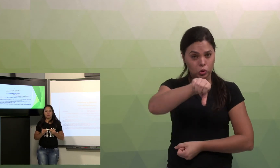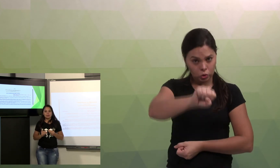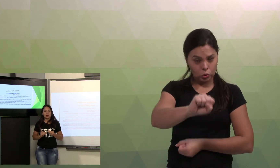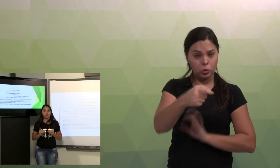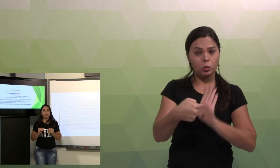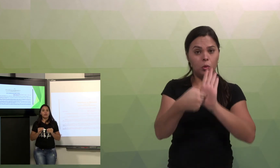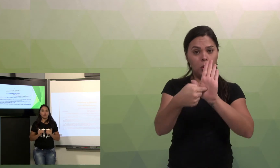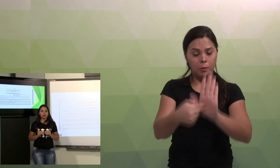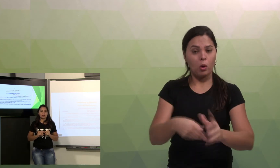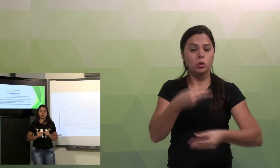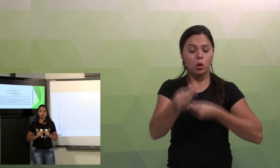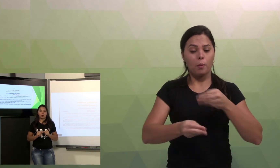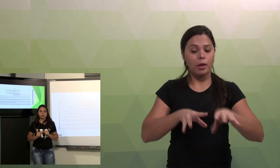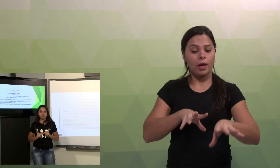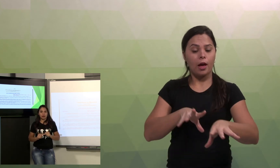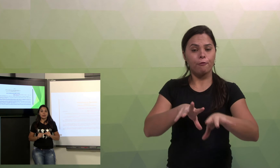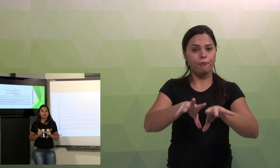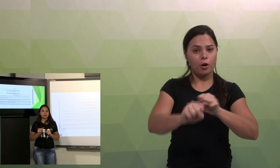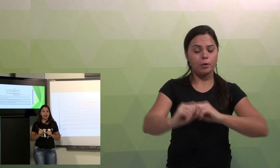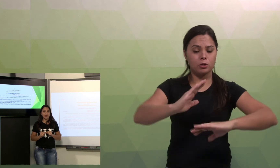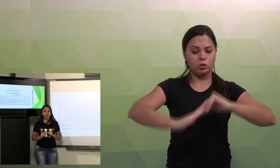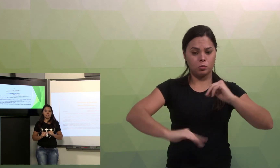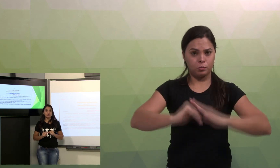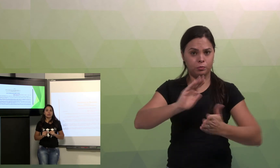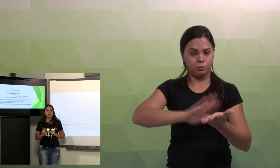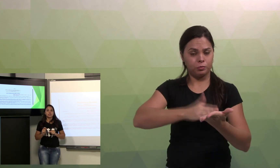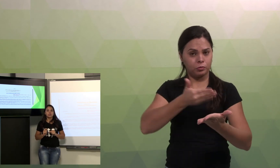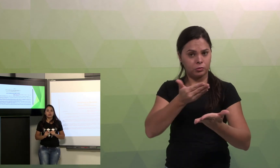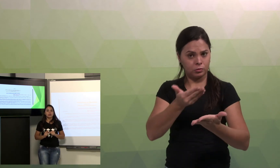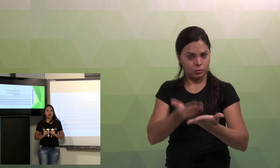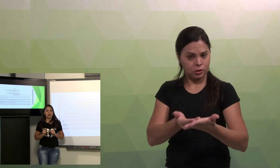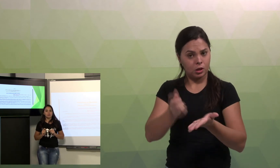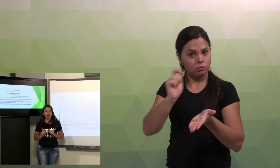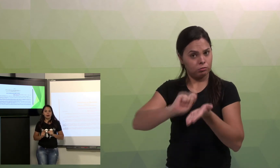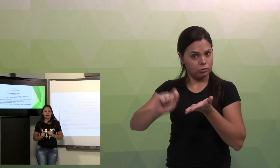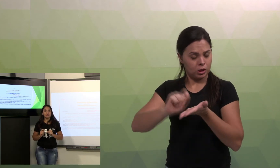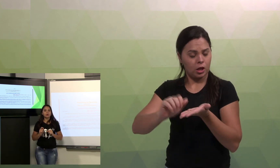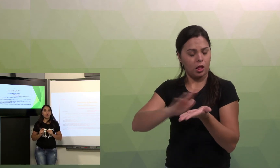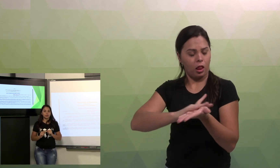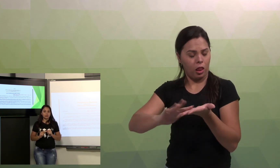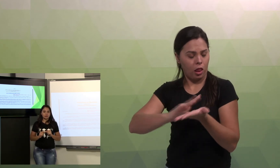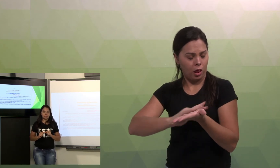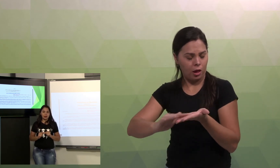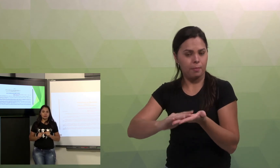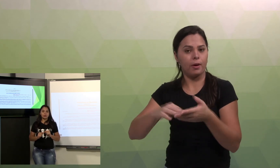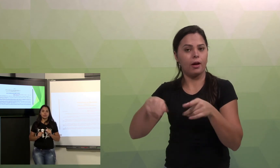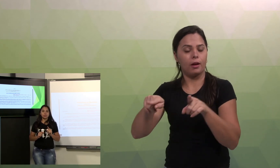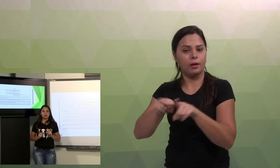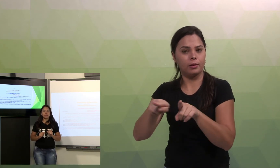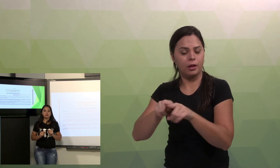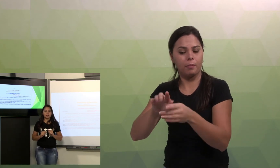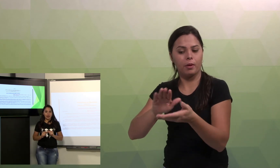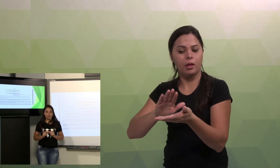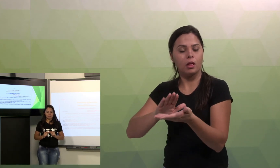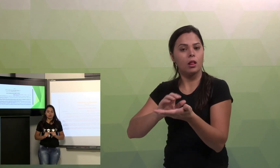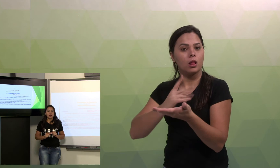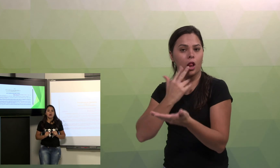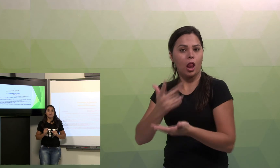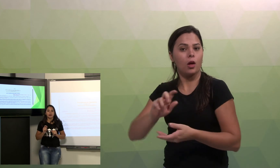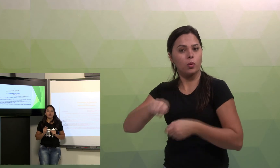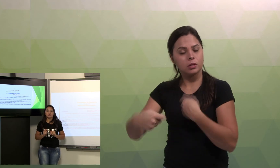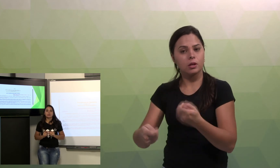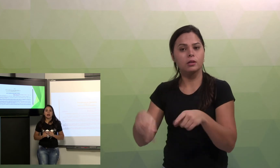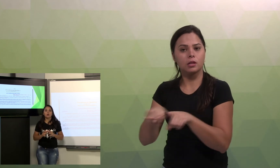da programação e formação de profissionais intérpretes de escrita em braille, linguagem de sinais e de guias